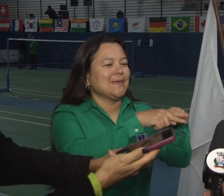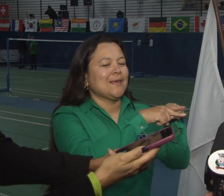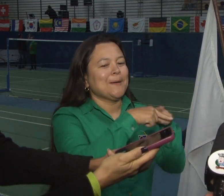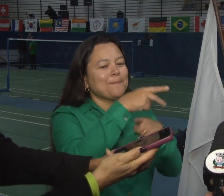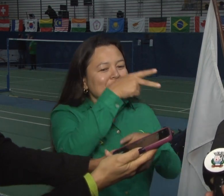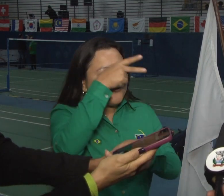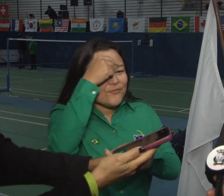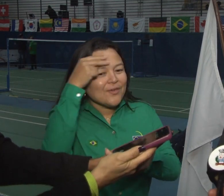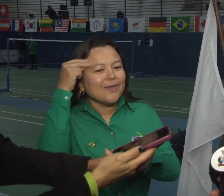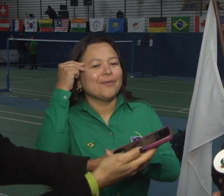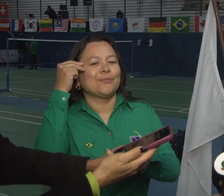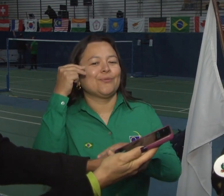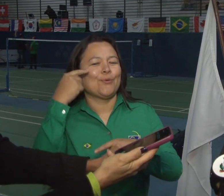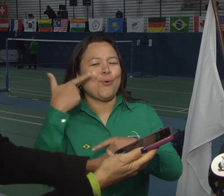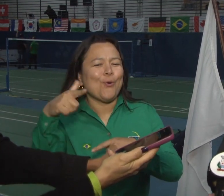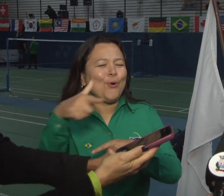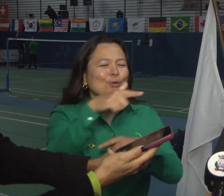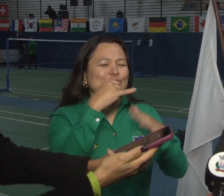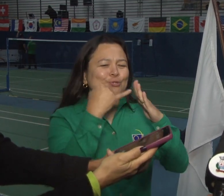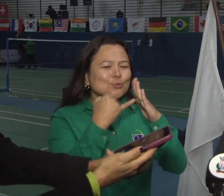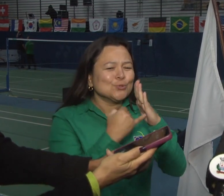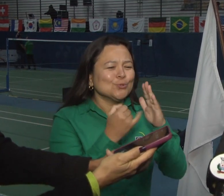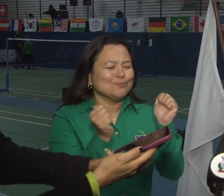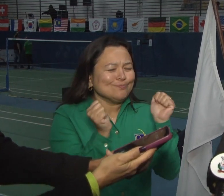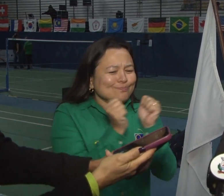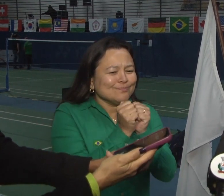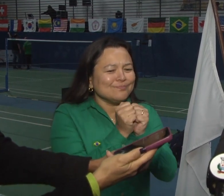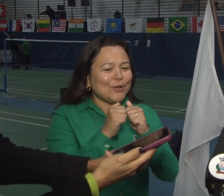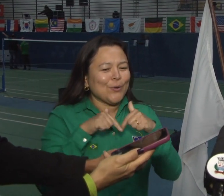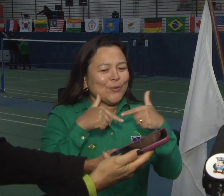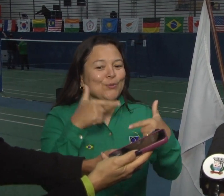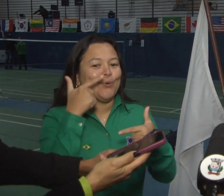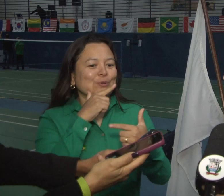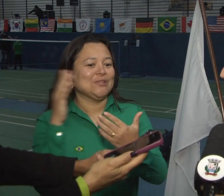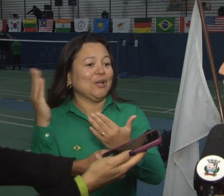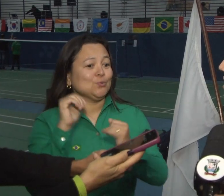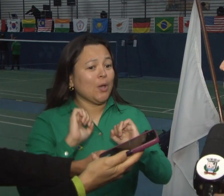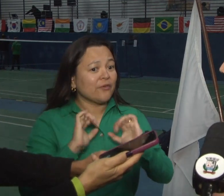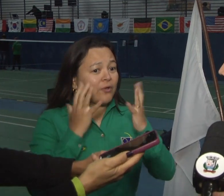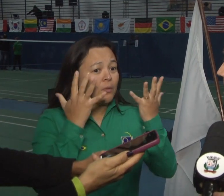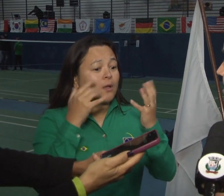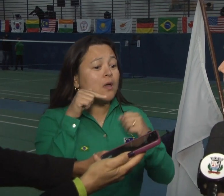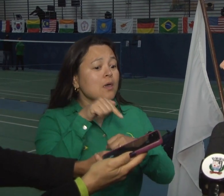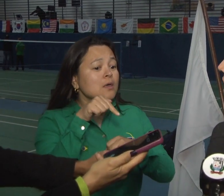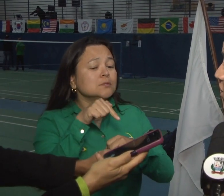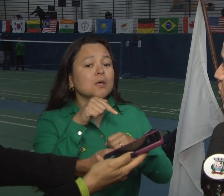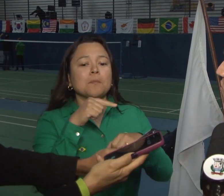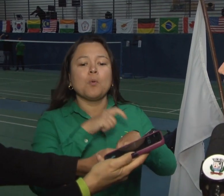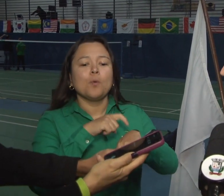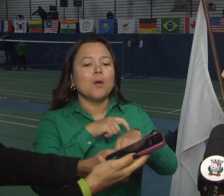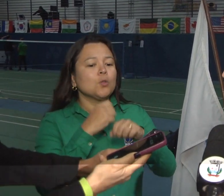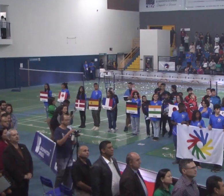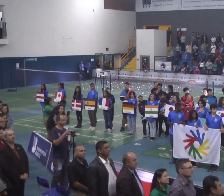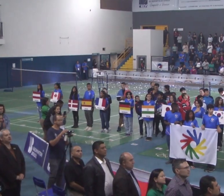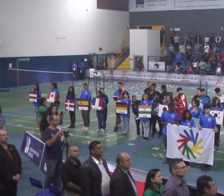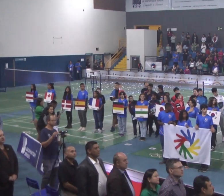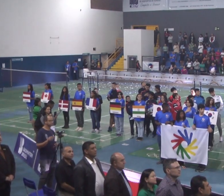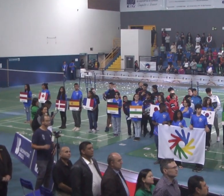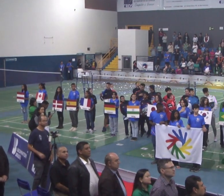envolve muitas parcerias junto com a Prefeitura, demais instituições, empresas, e nós conseguimos trazer esse evento. Então,